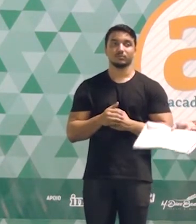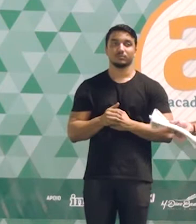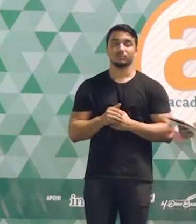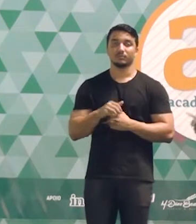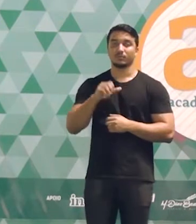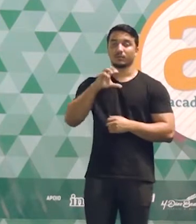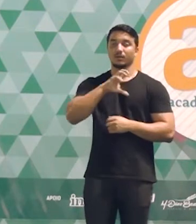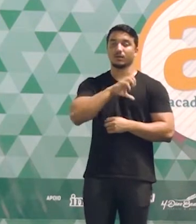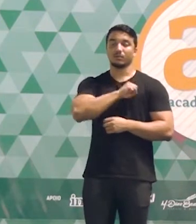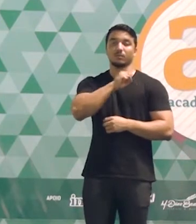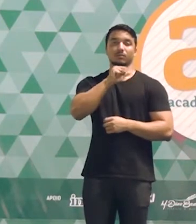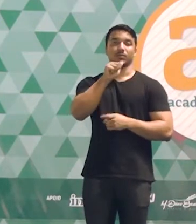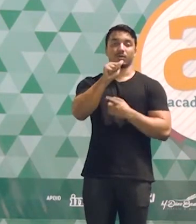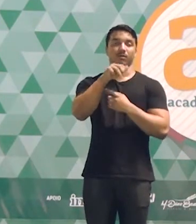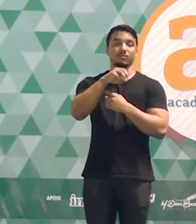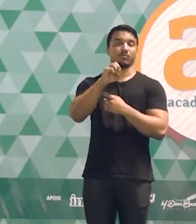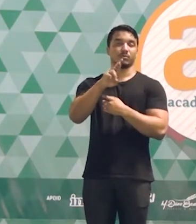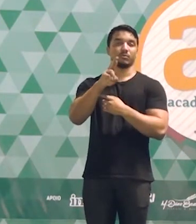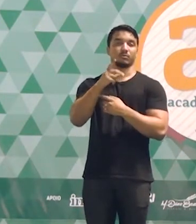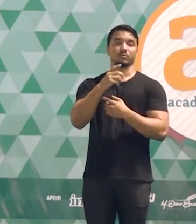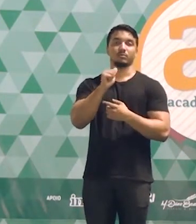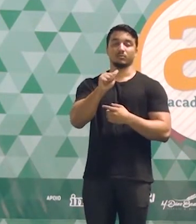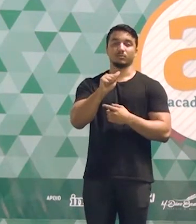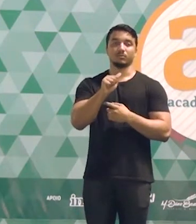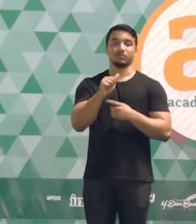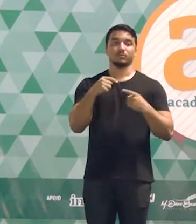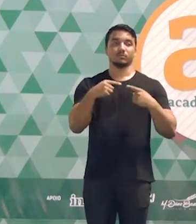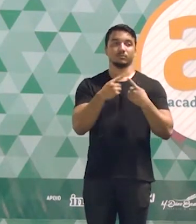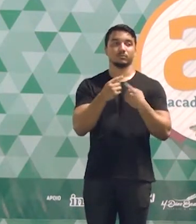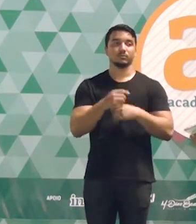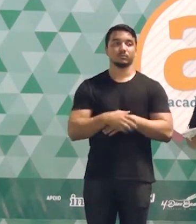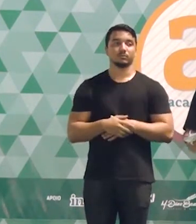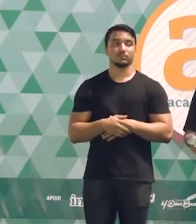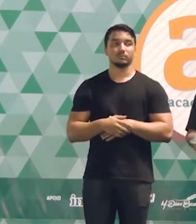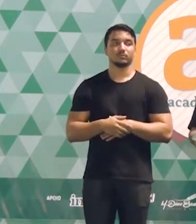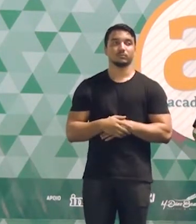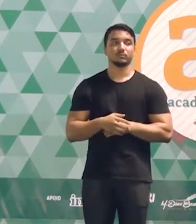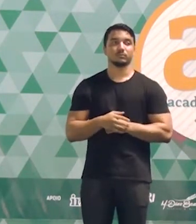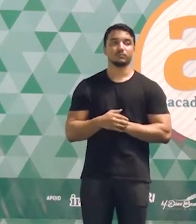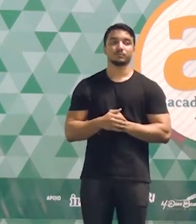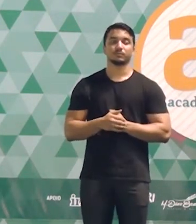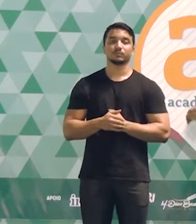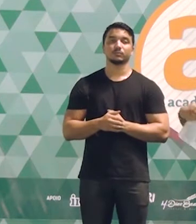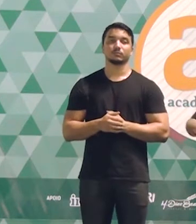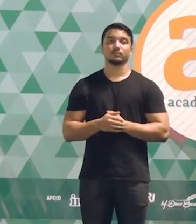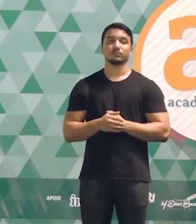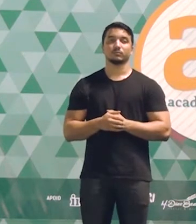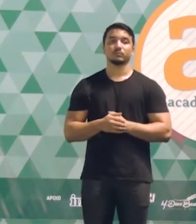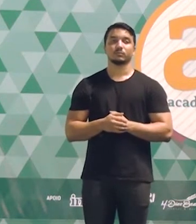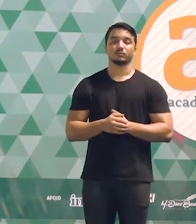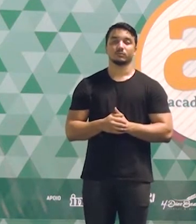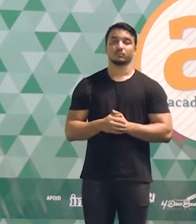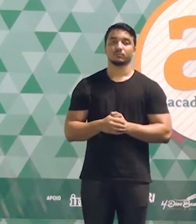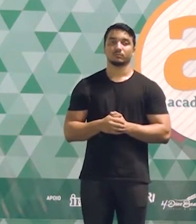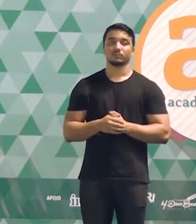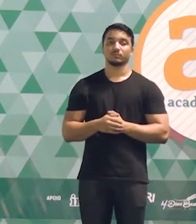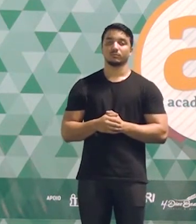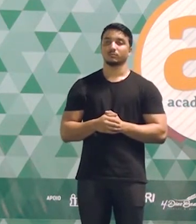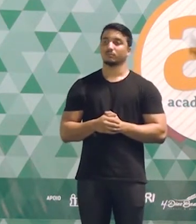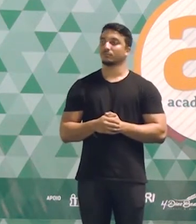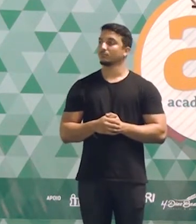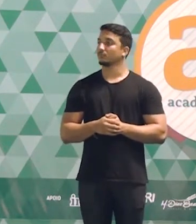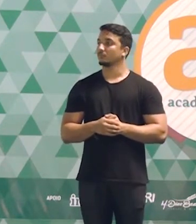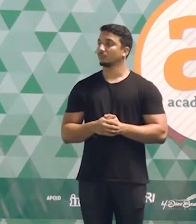aviação. Amor, pronto, corra boa. Amor no avião. Muito bem, vamos ao próximo texto. Diga,